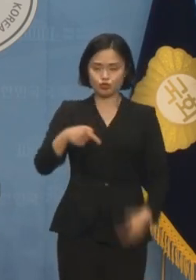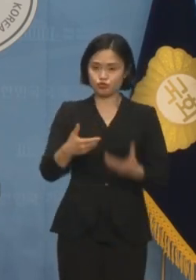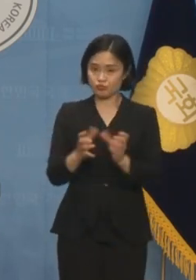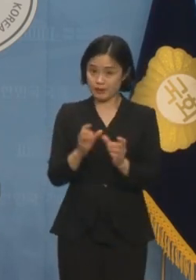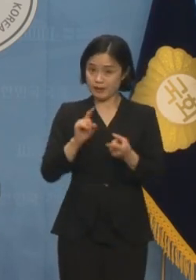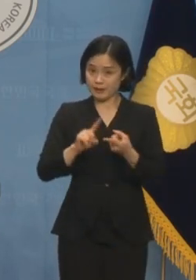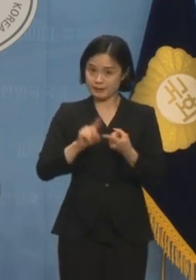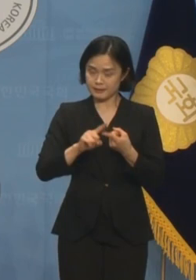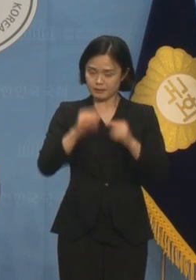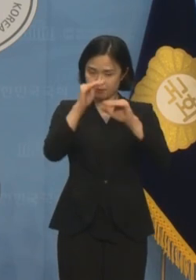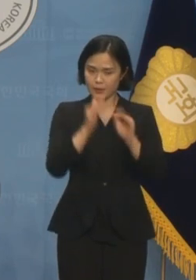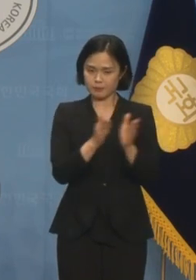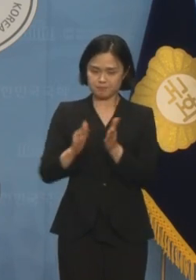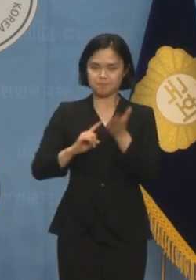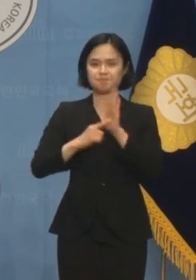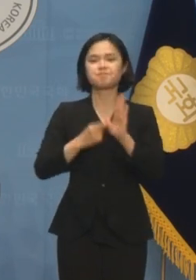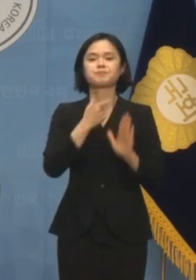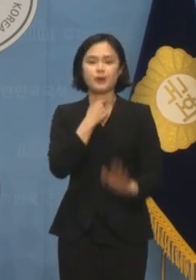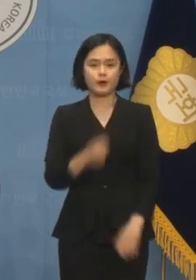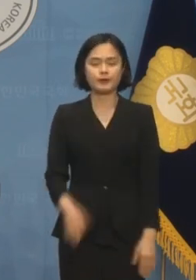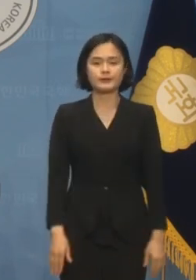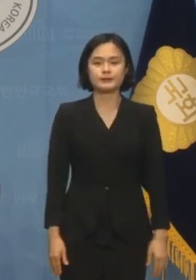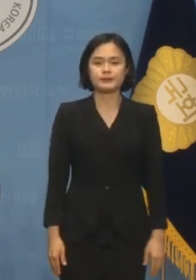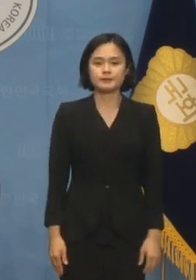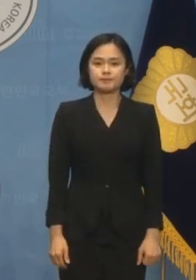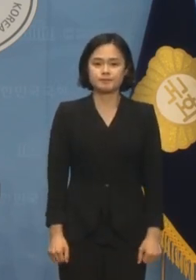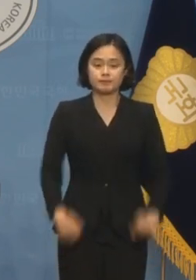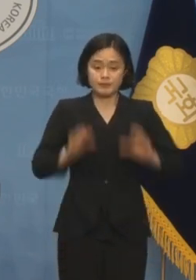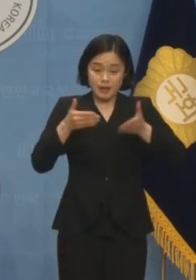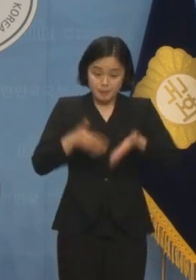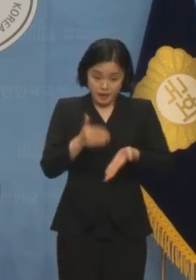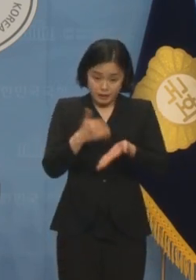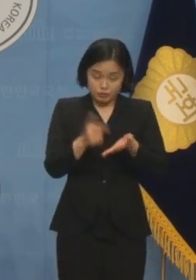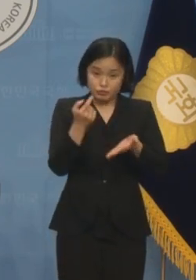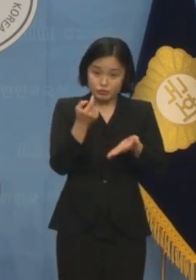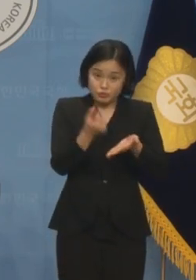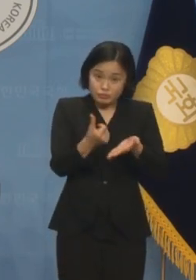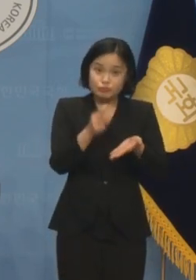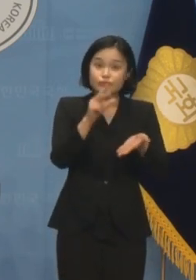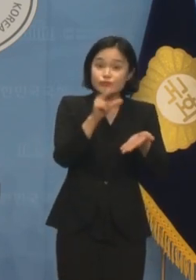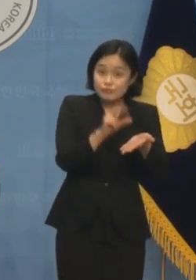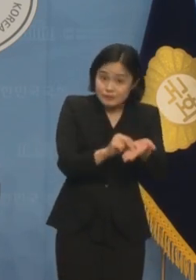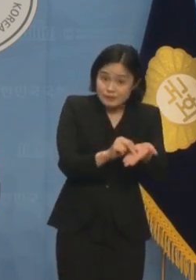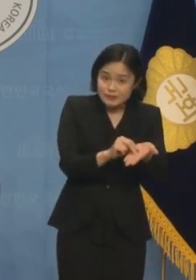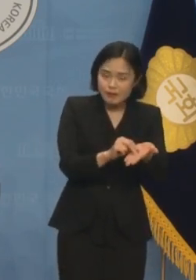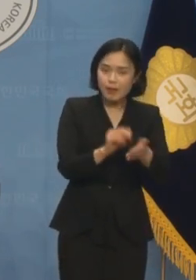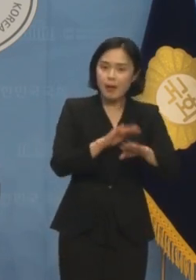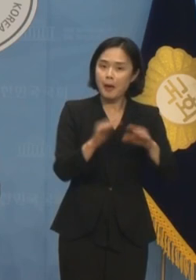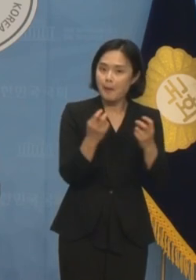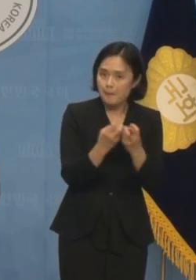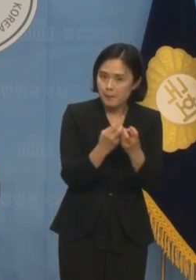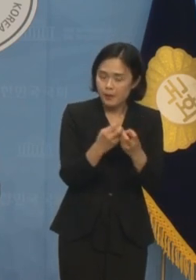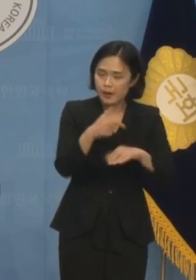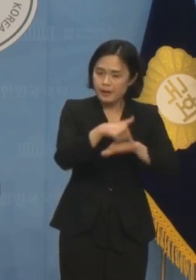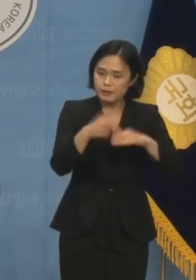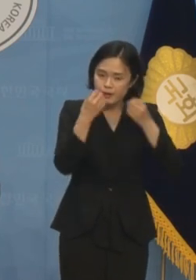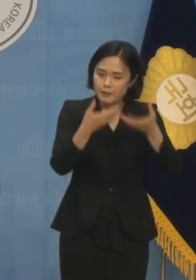정리해드리겠습니다. 저출생 고령화 문제는 저출생 대응 기획부를 신설하고 그